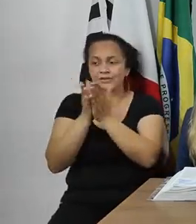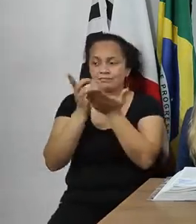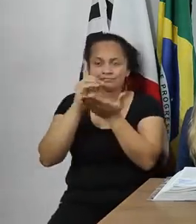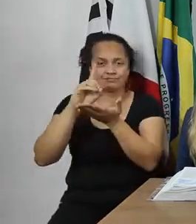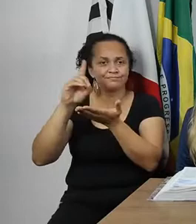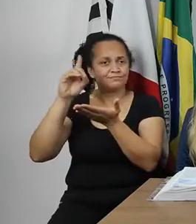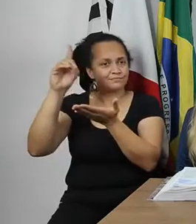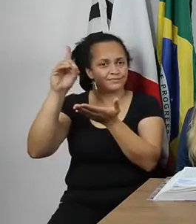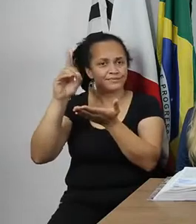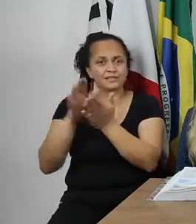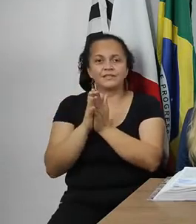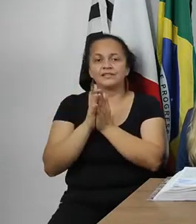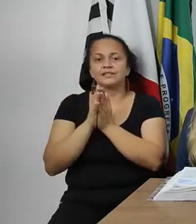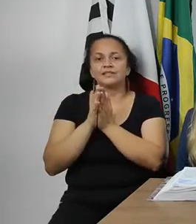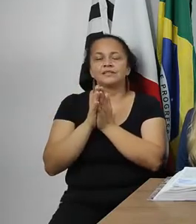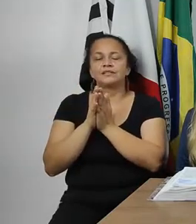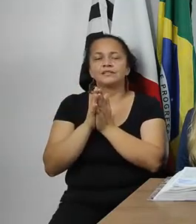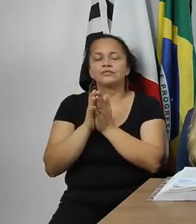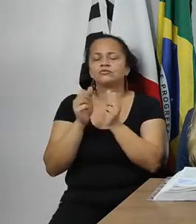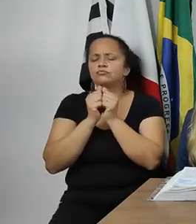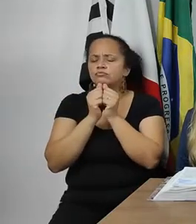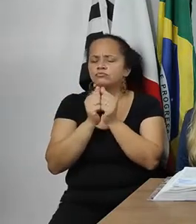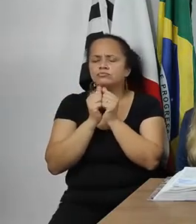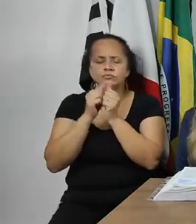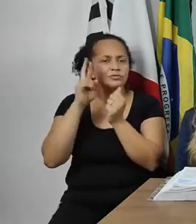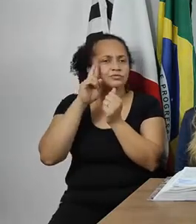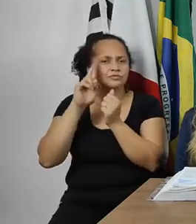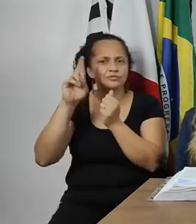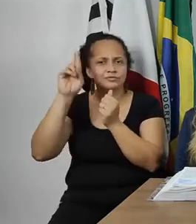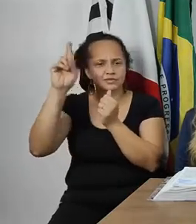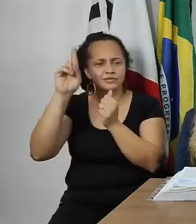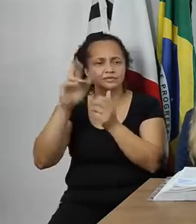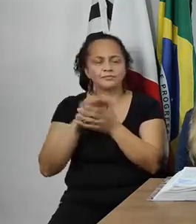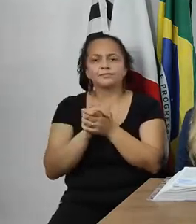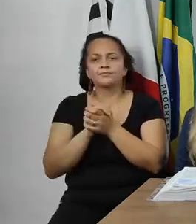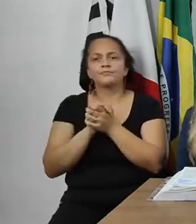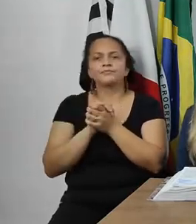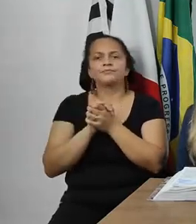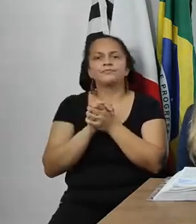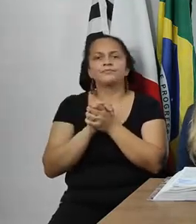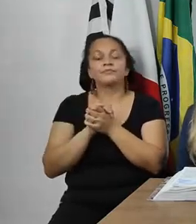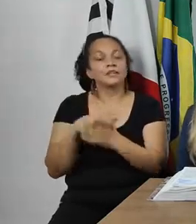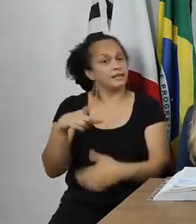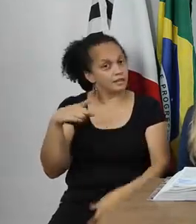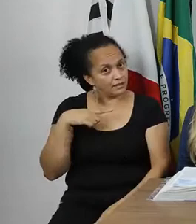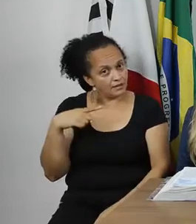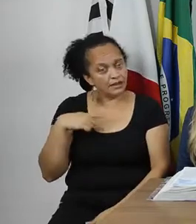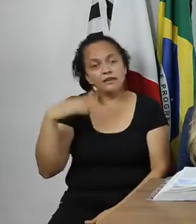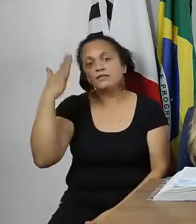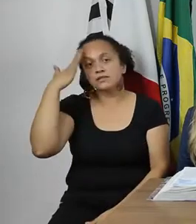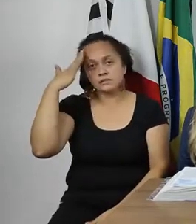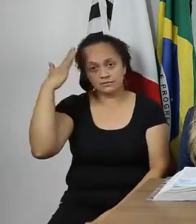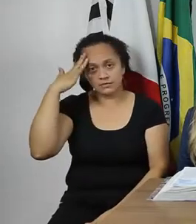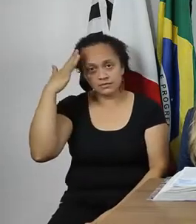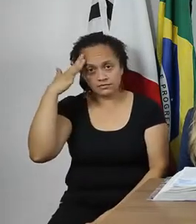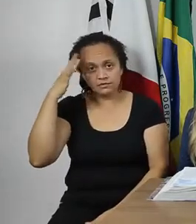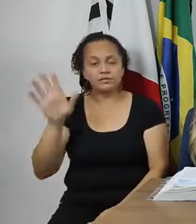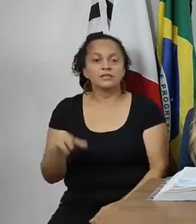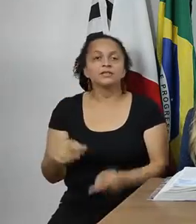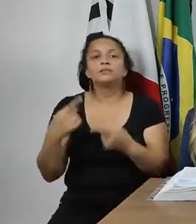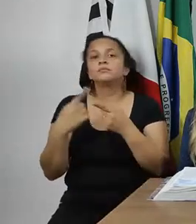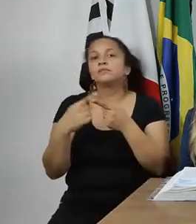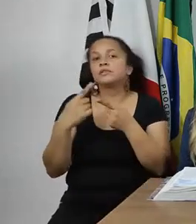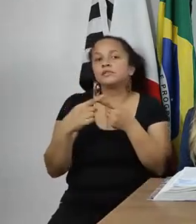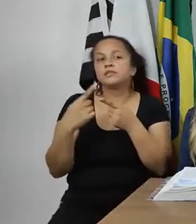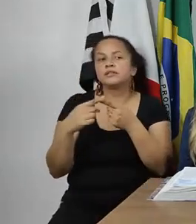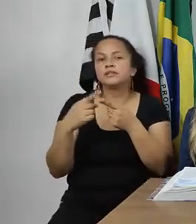palavra, através de uma entrega com o Senhor. Bem? E ele teve sabedoria, né? Porque ele já viu que